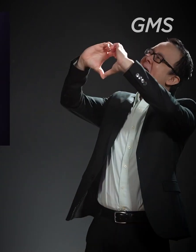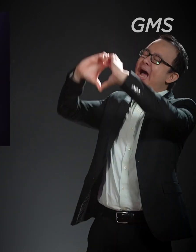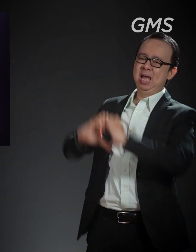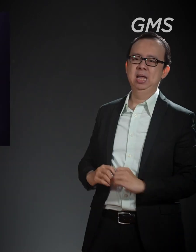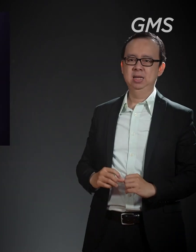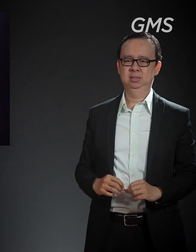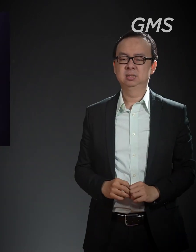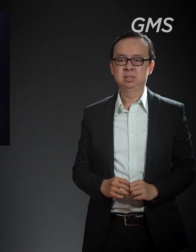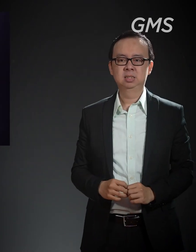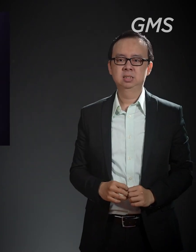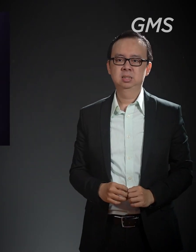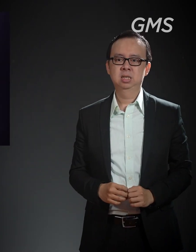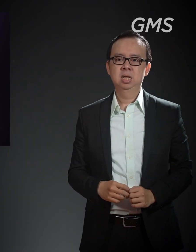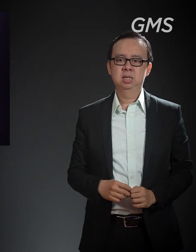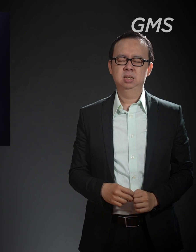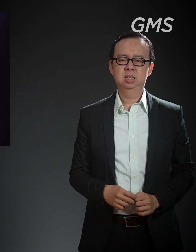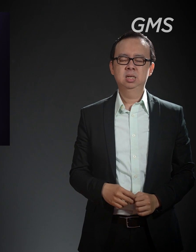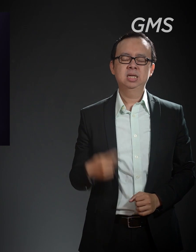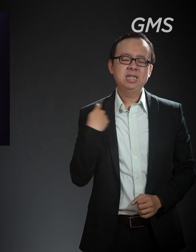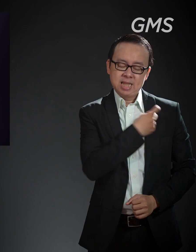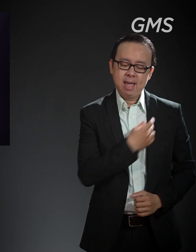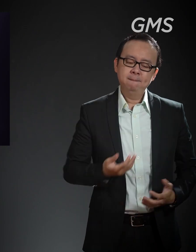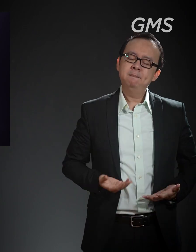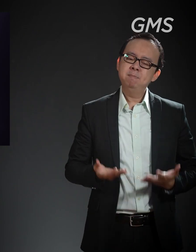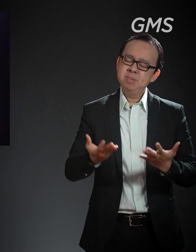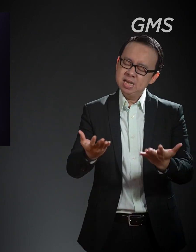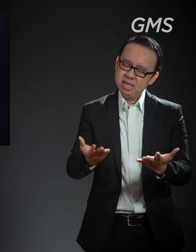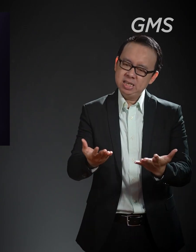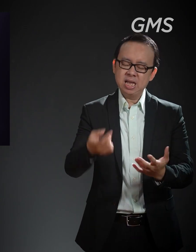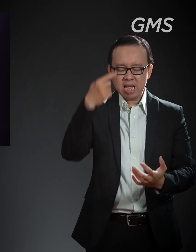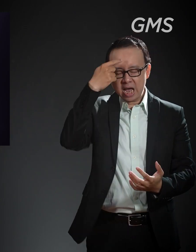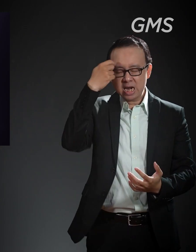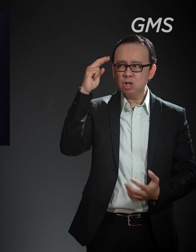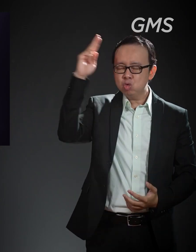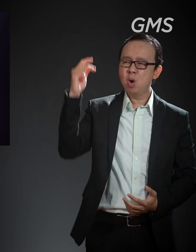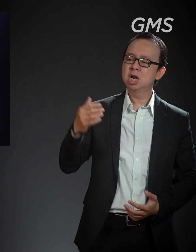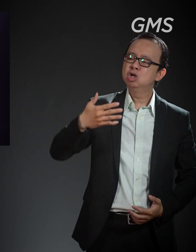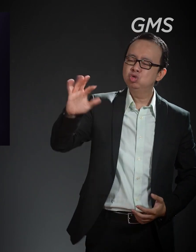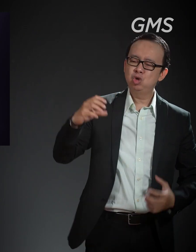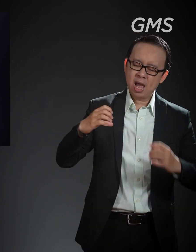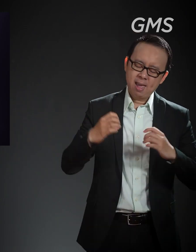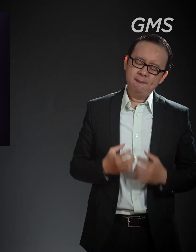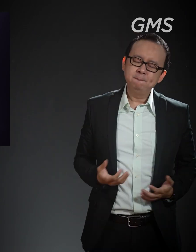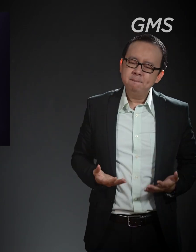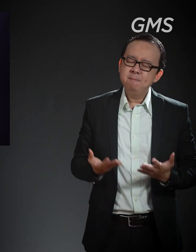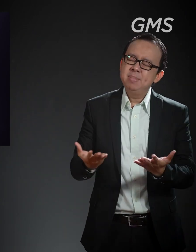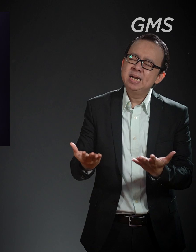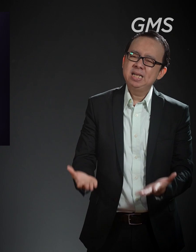Kita memberi karena Tuhan sudah memberi lebih dulu. Mari kita siapkan hati